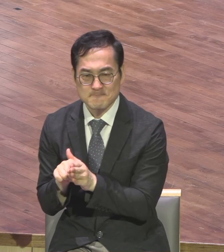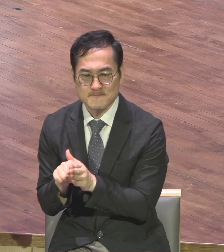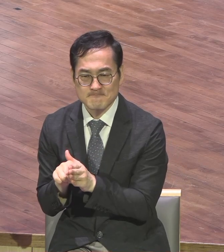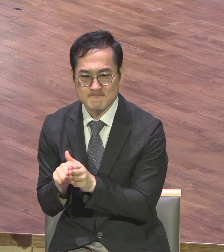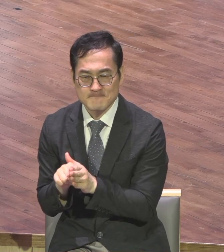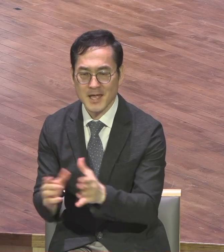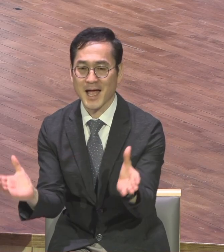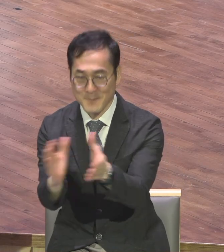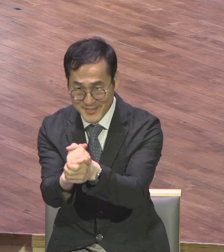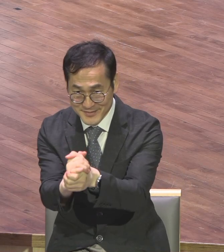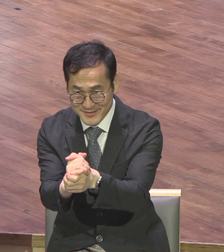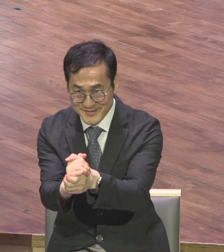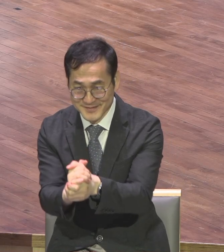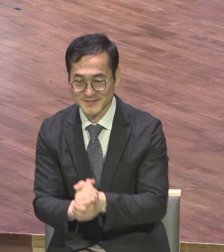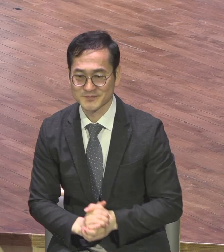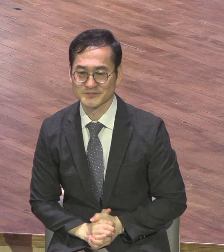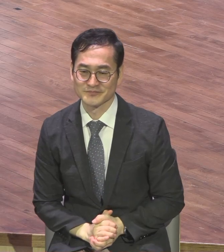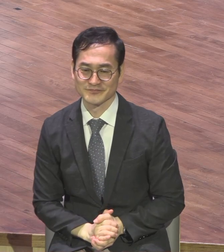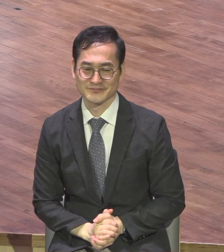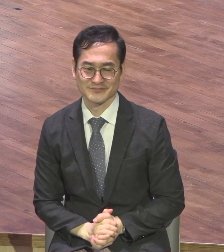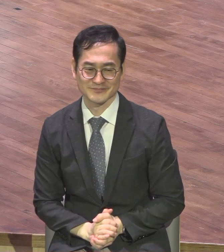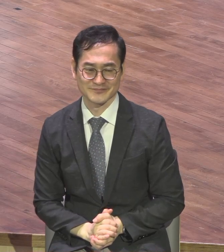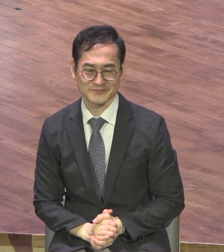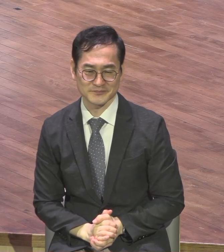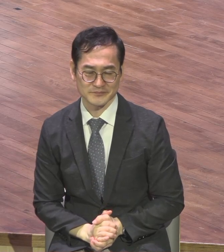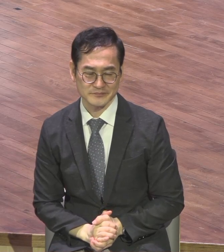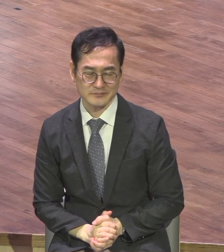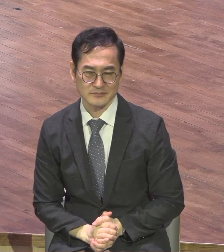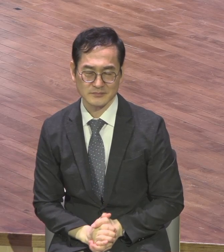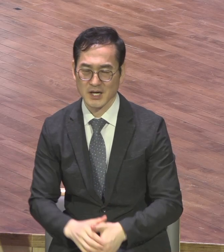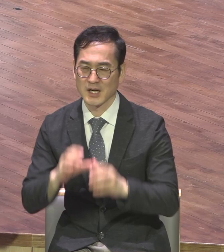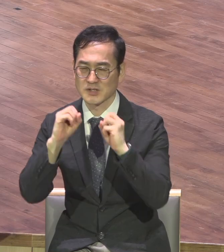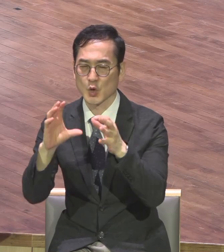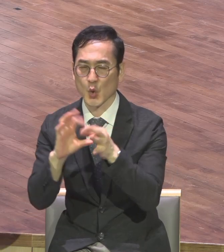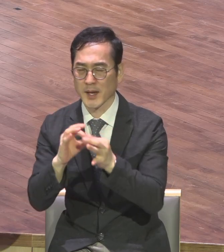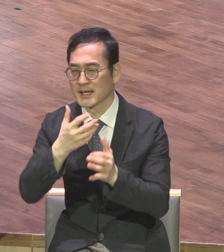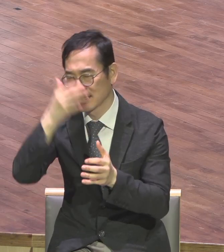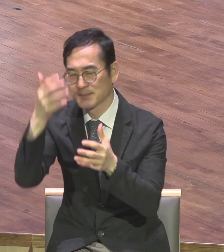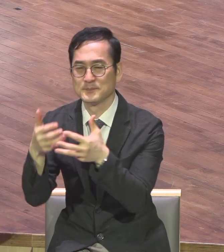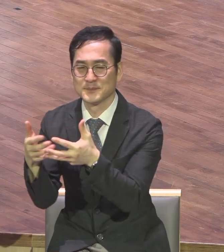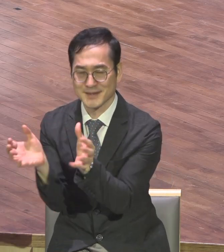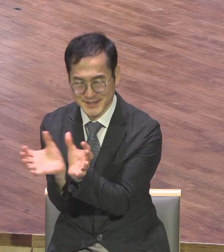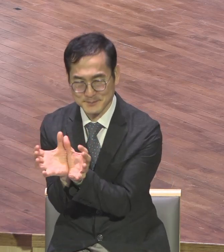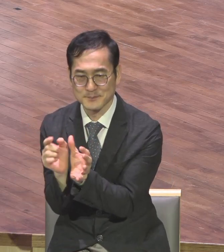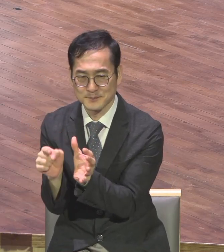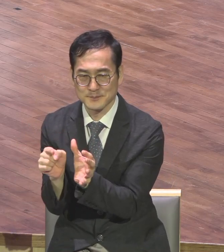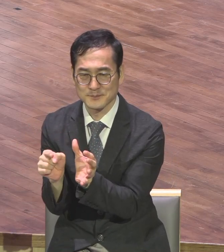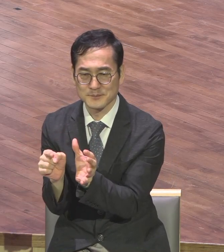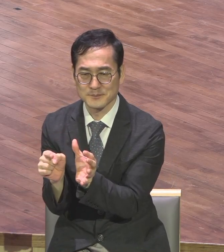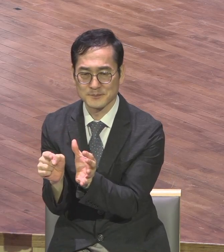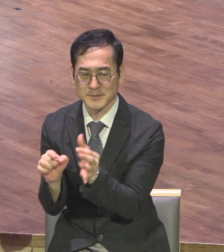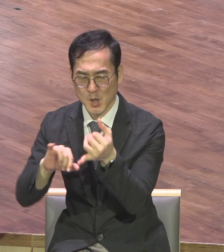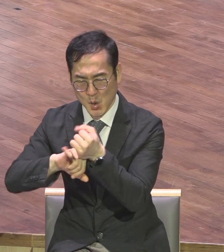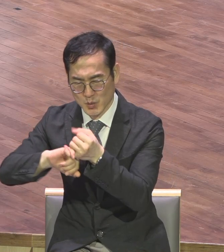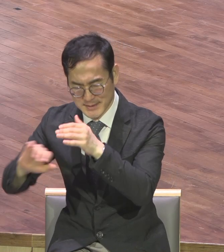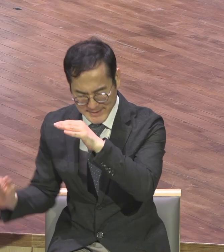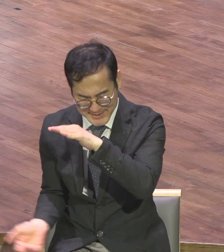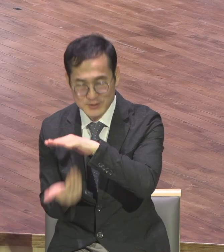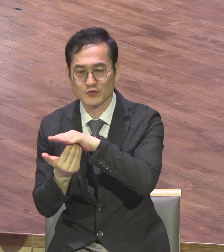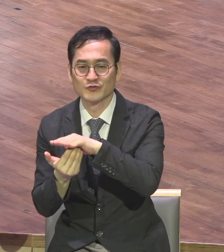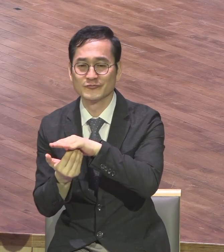그래서 237 이 선교의 드림팀으로 멋지게 도약하는